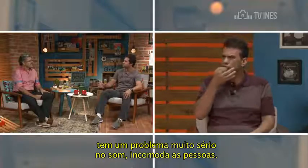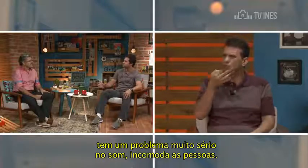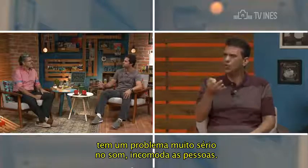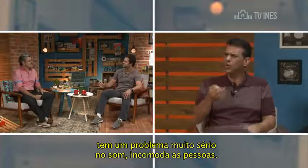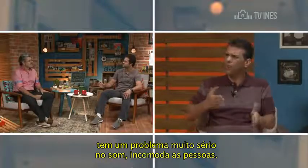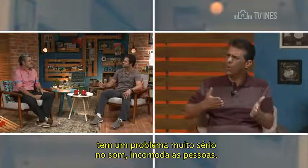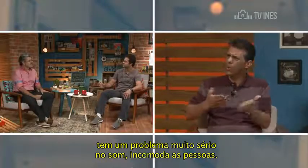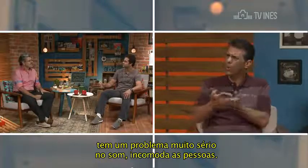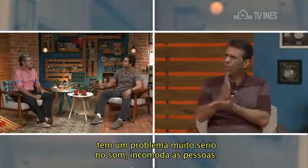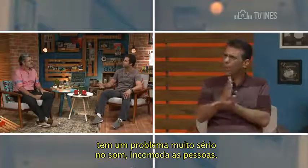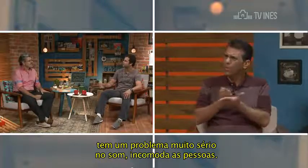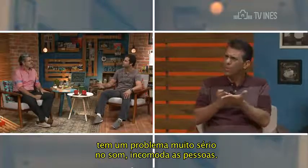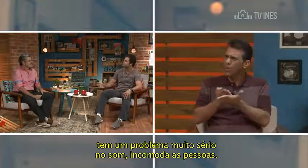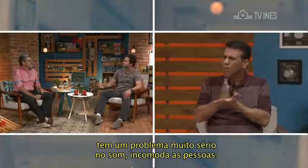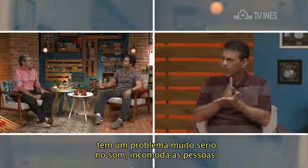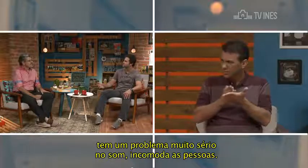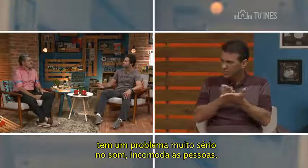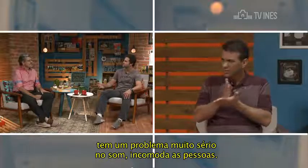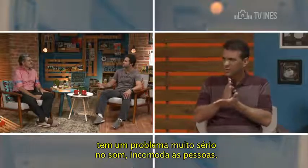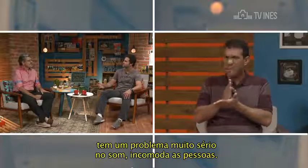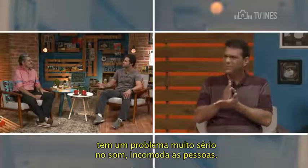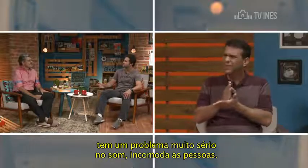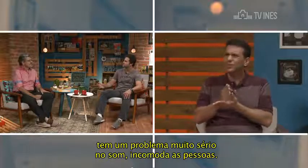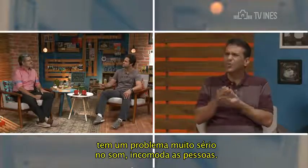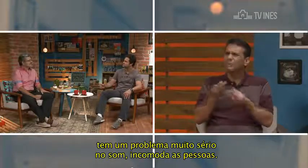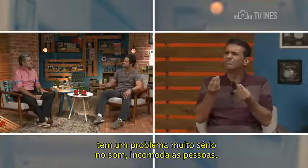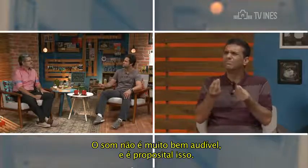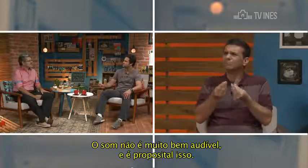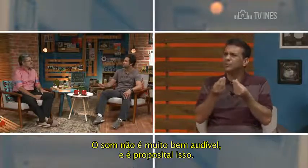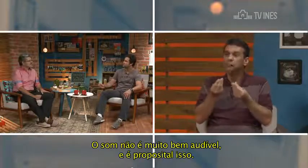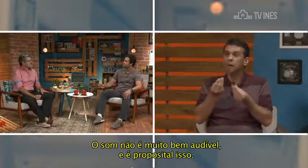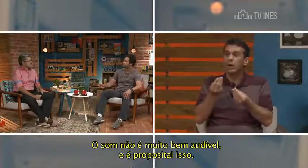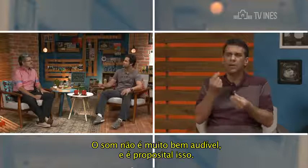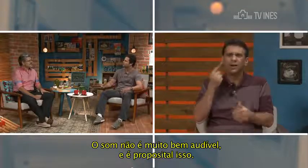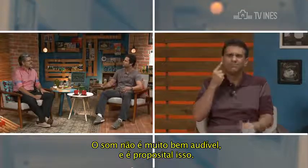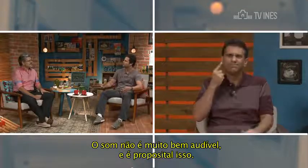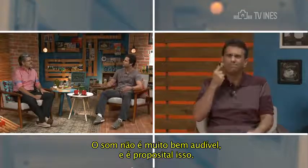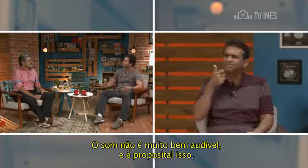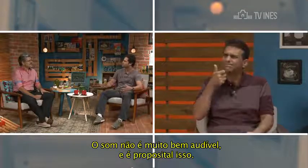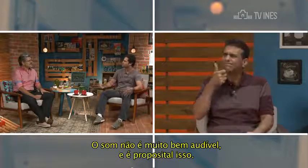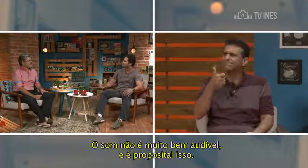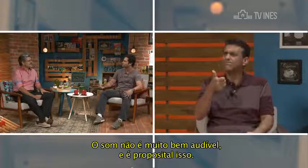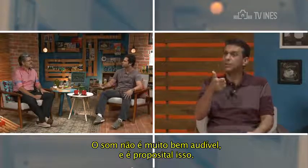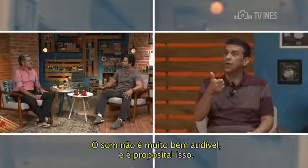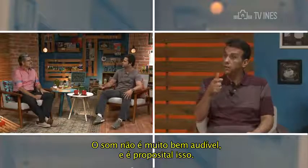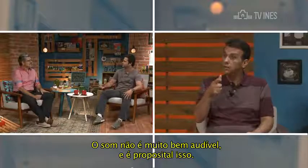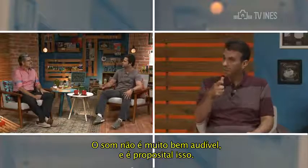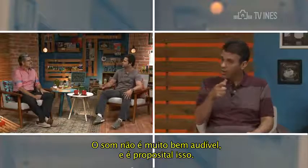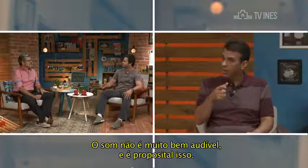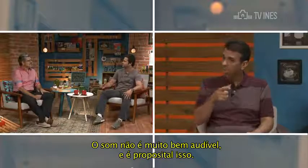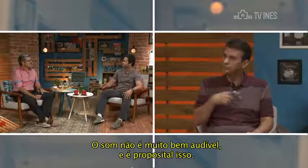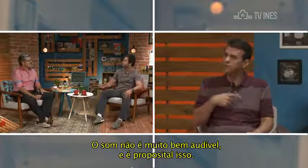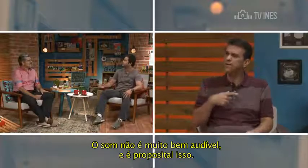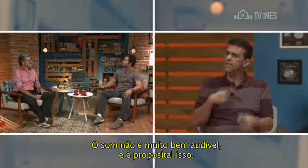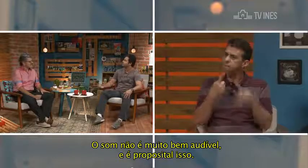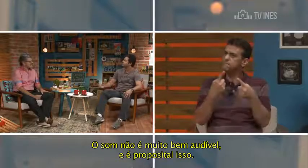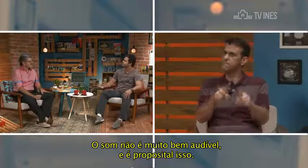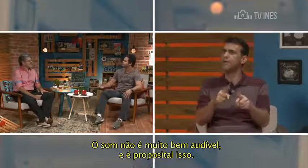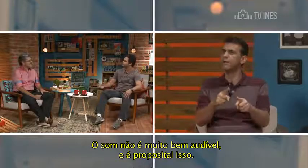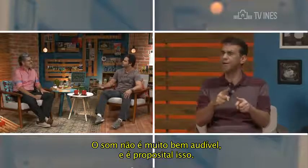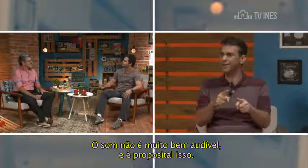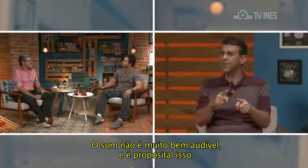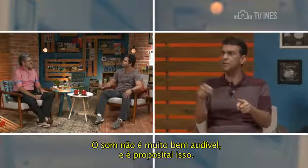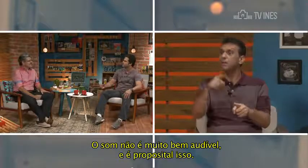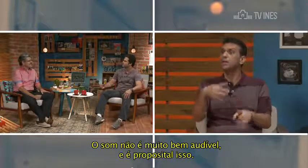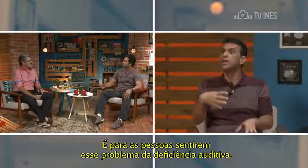som. Incomoda as pessoas. O som ele não é muito bem audível. E é